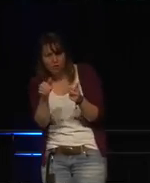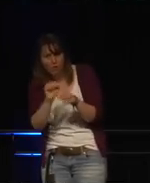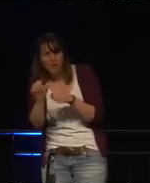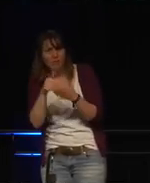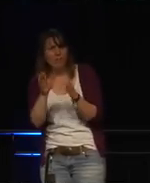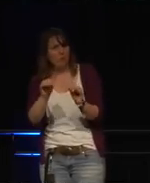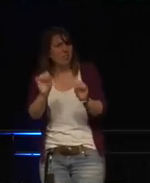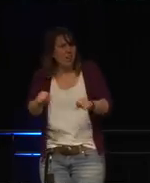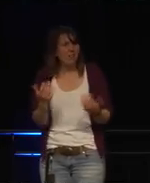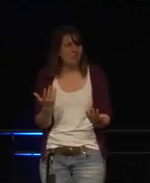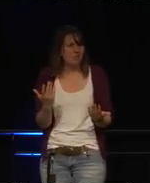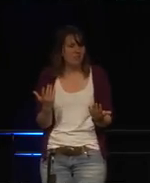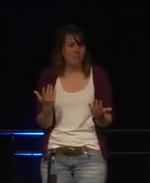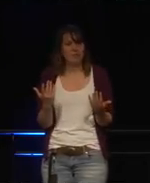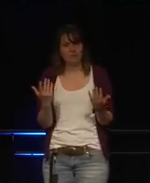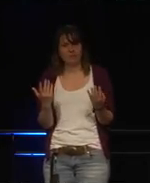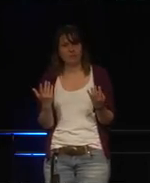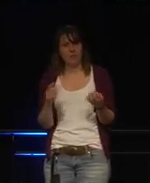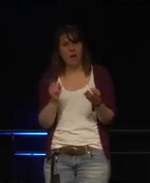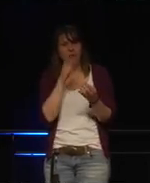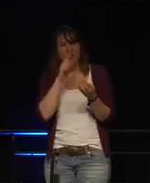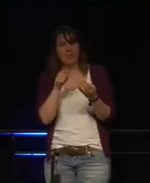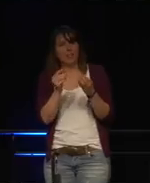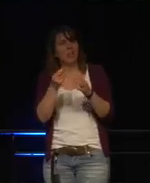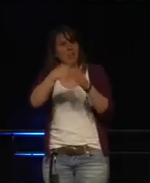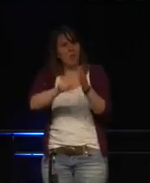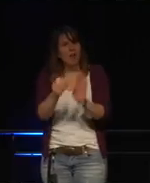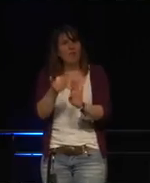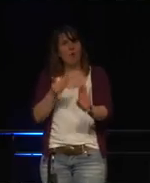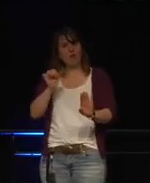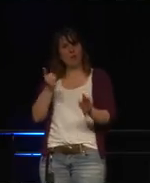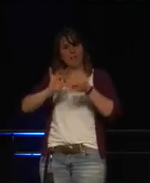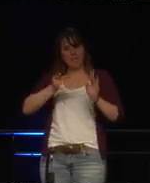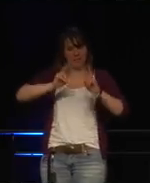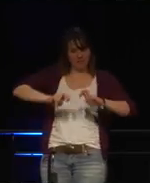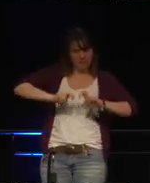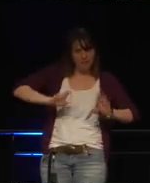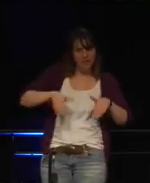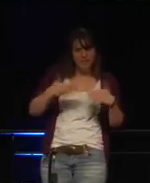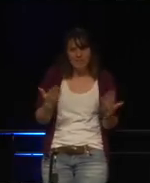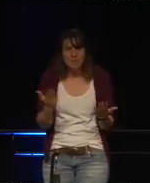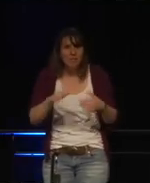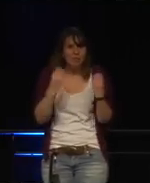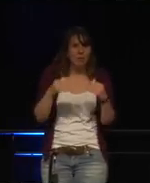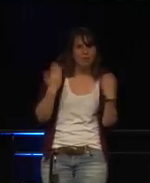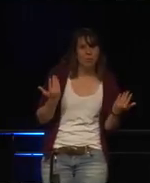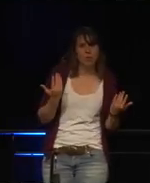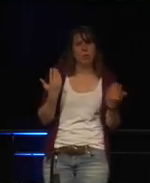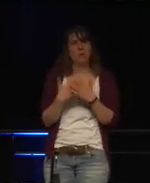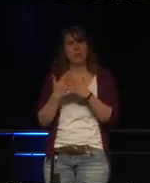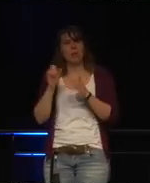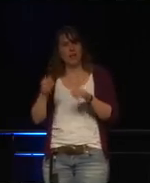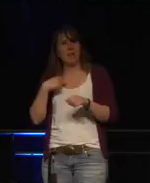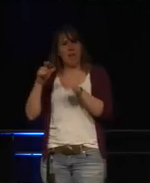Internet? Si apago la conexión a Internet, ¿puede funcionar todavía después de eso?